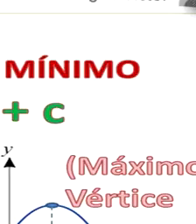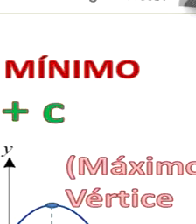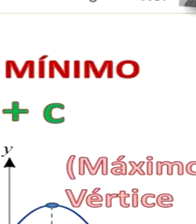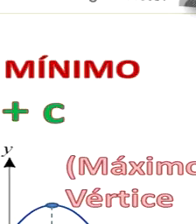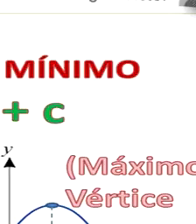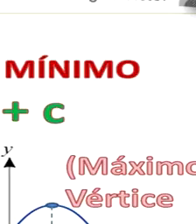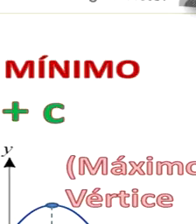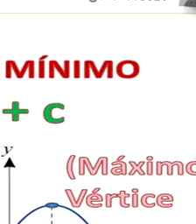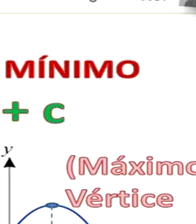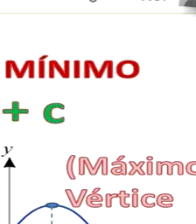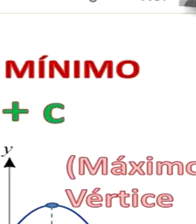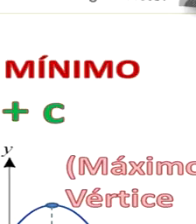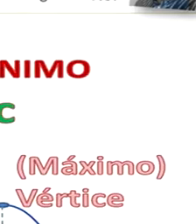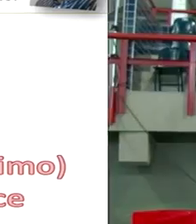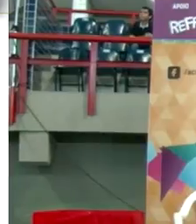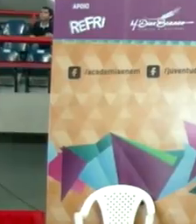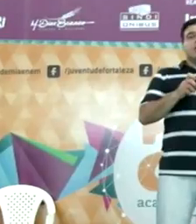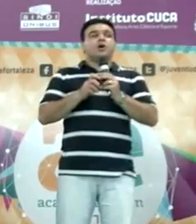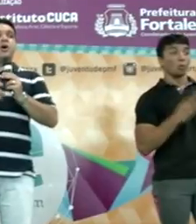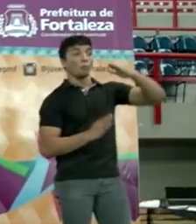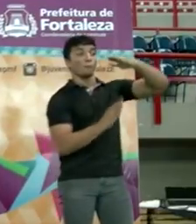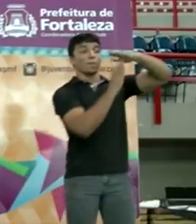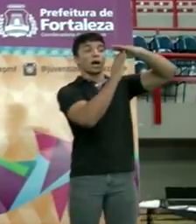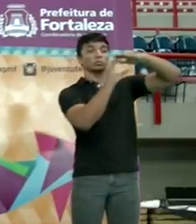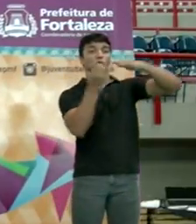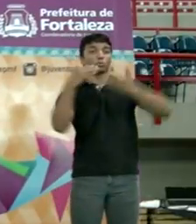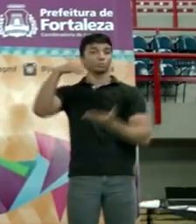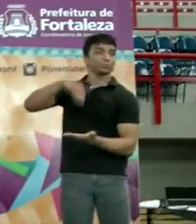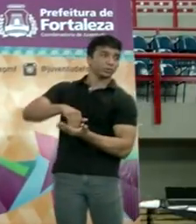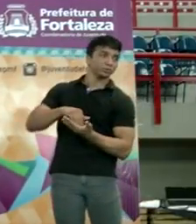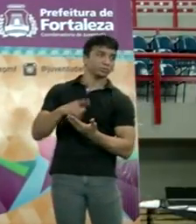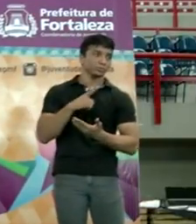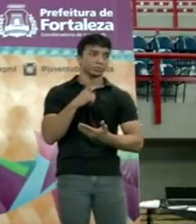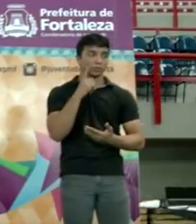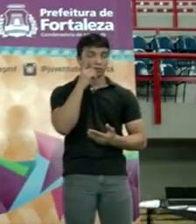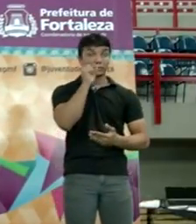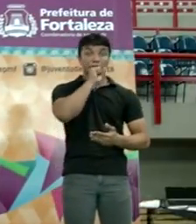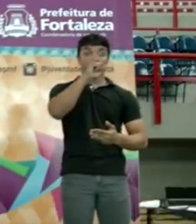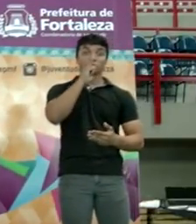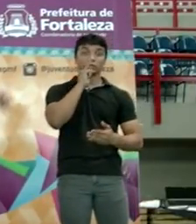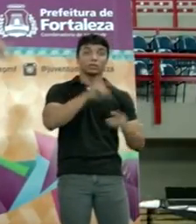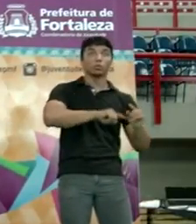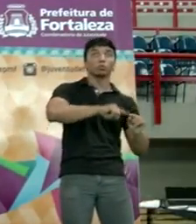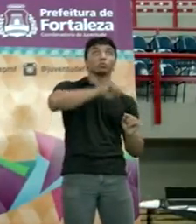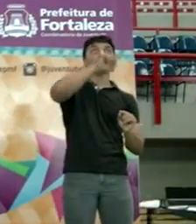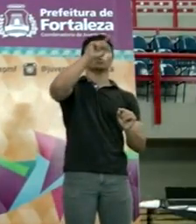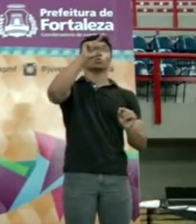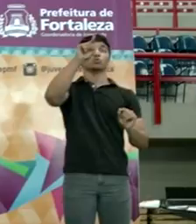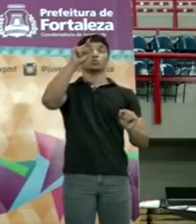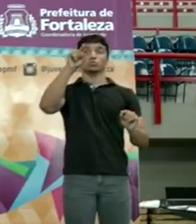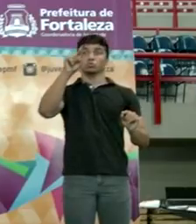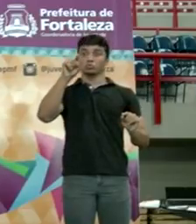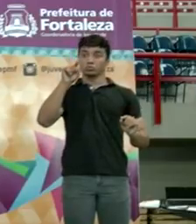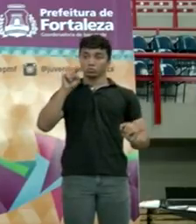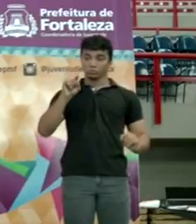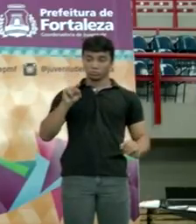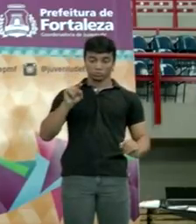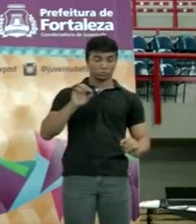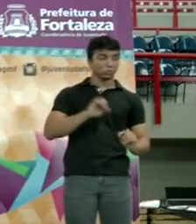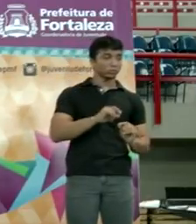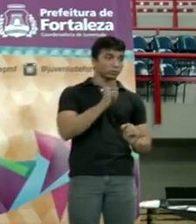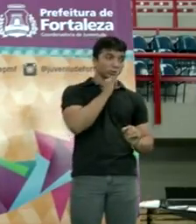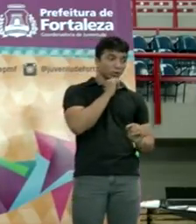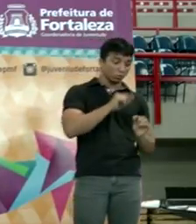palavra mínimo. Olha para mim agora, ó. Se a parábola faz isso, ó,